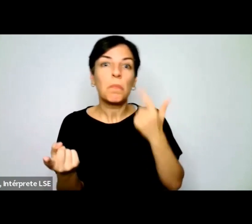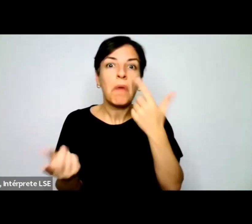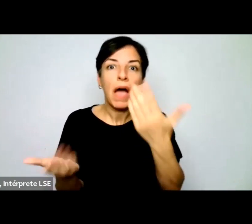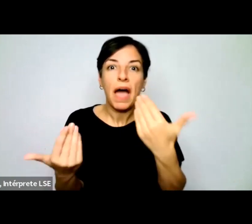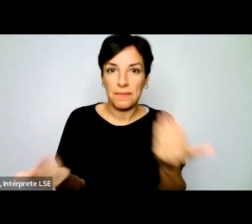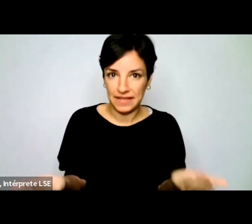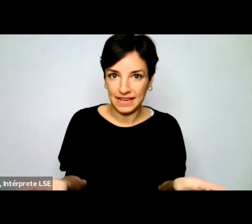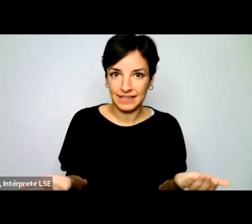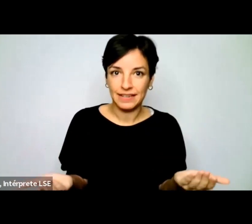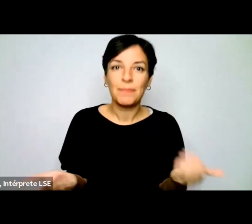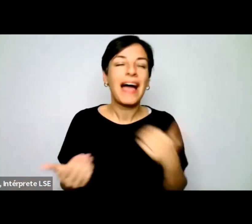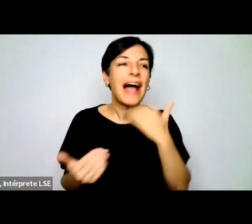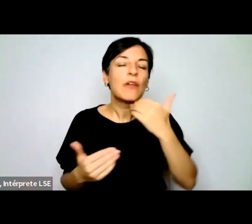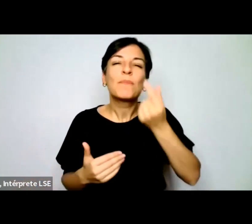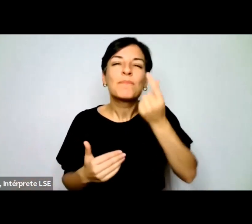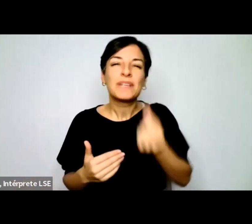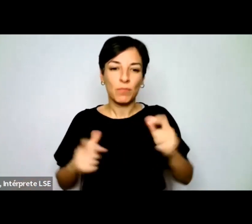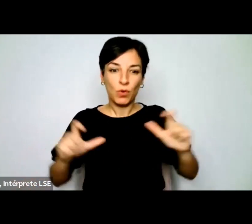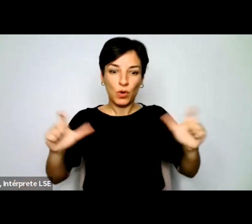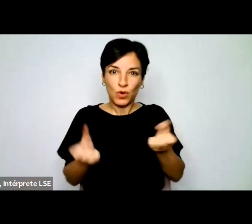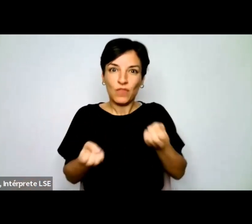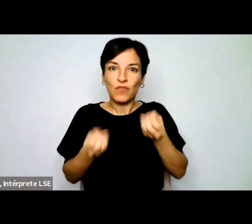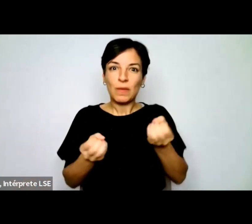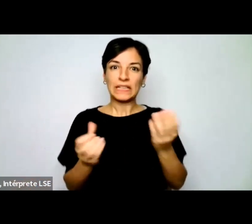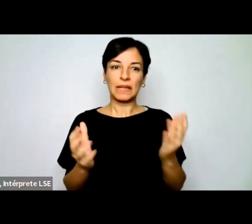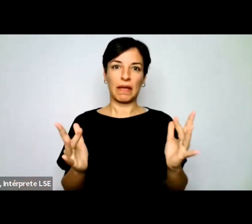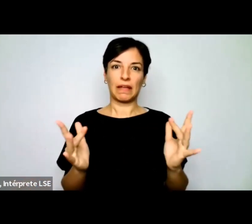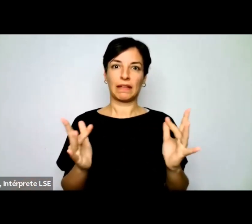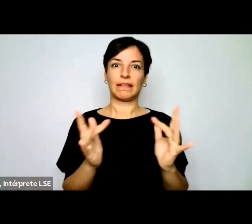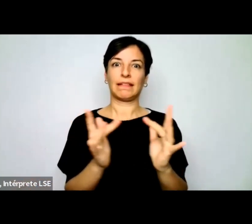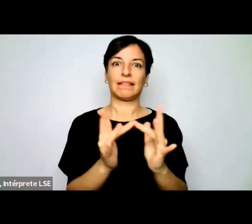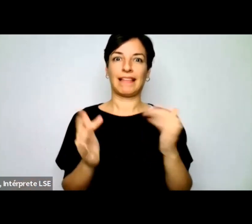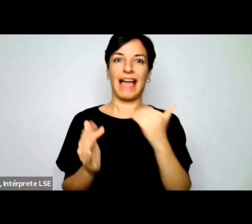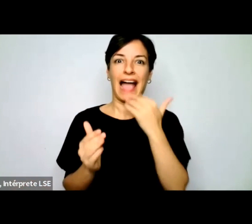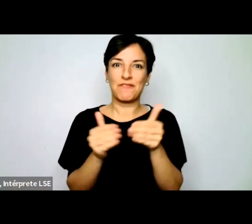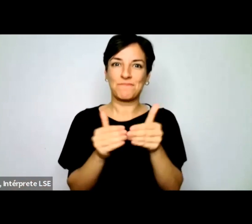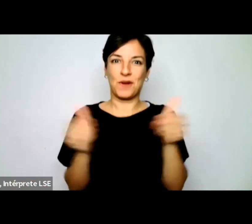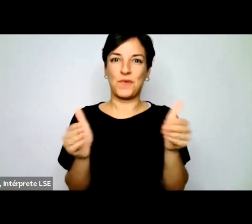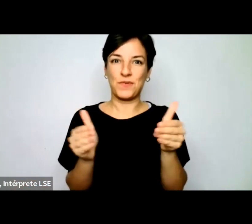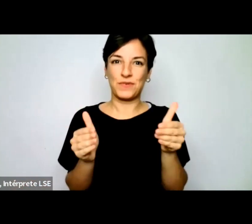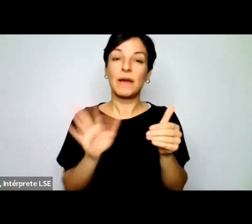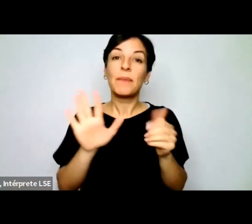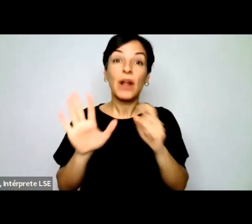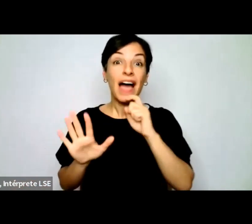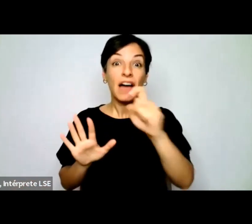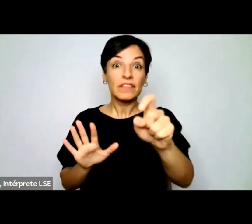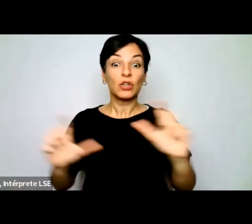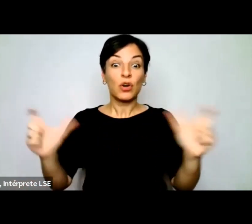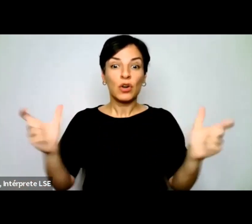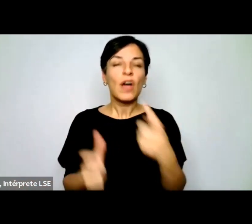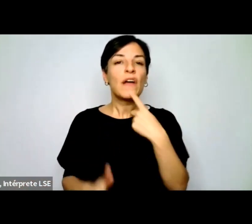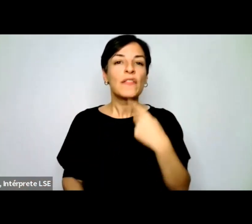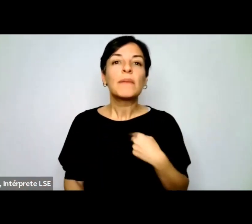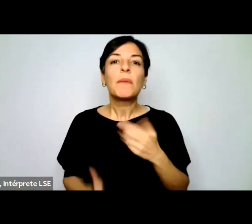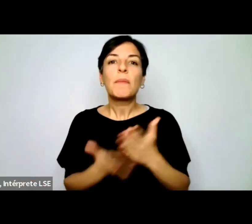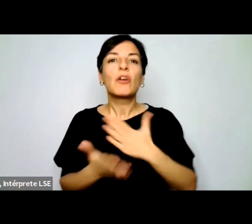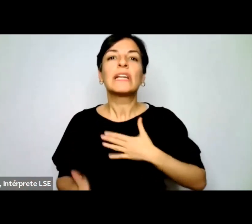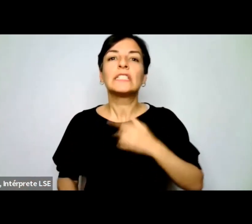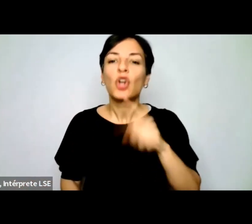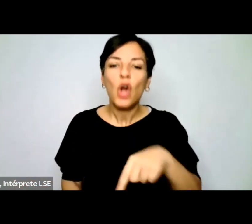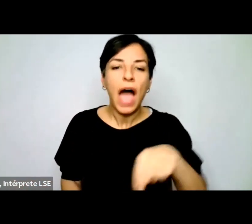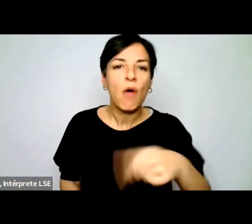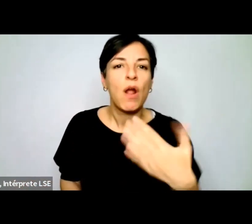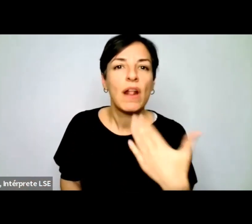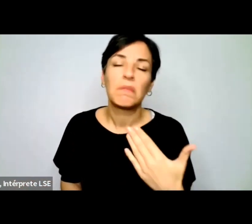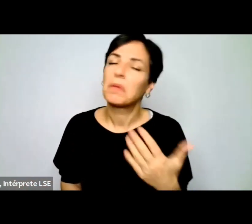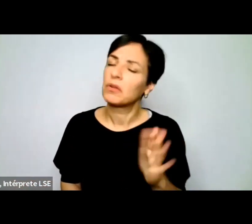como un primer acercamiento. Tampoco en este día tenéis por qué decidir si sí o si no, podéis pensarlo tranquilamente, es